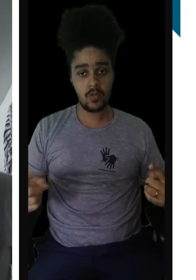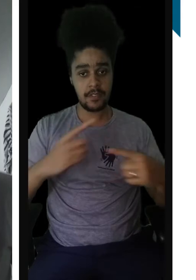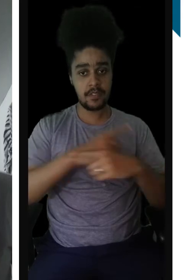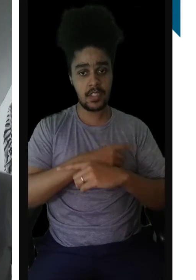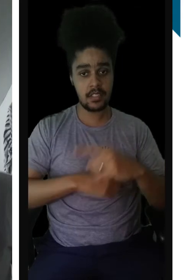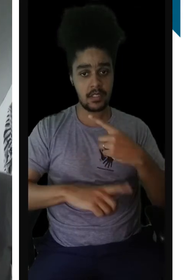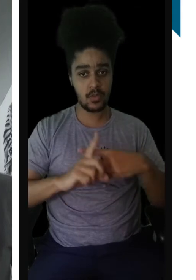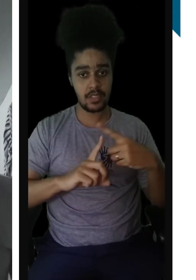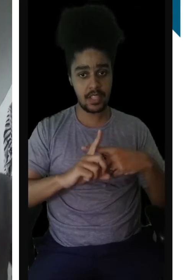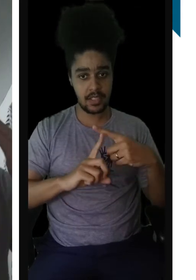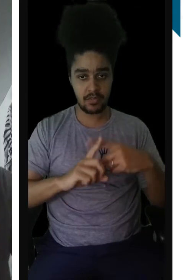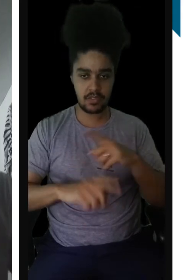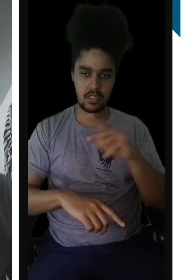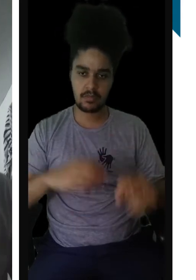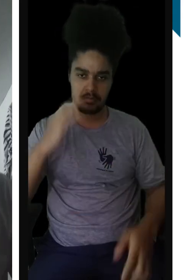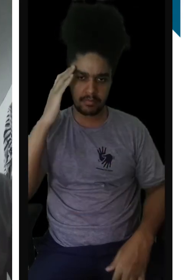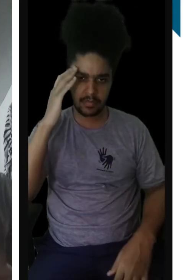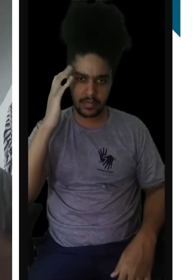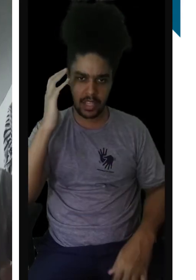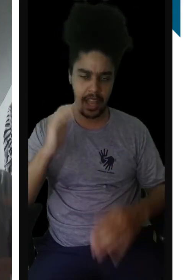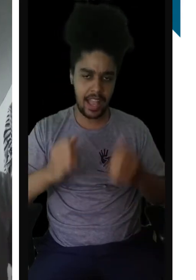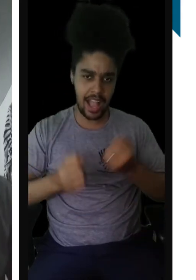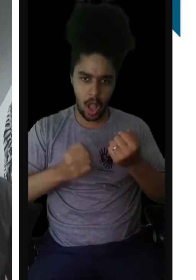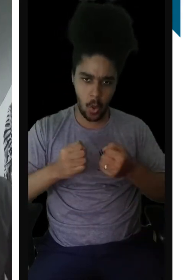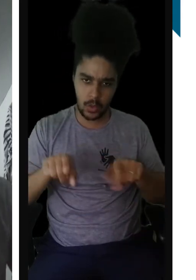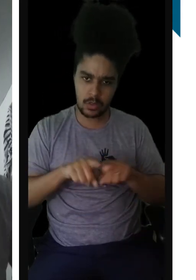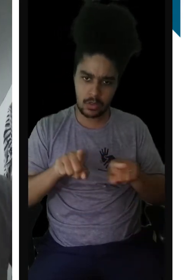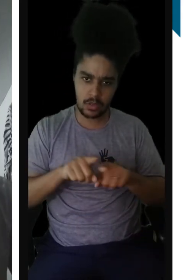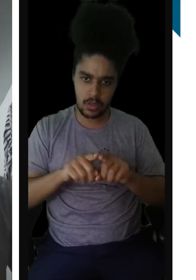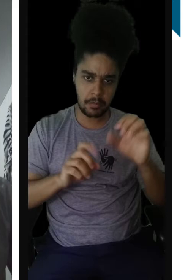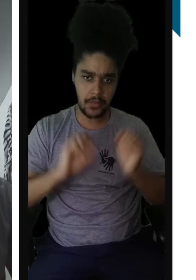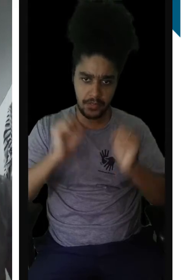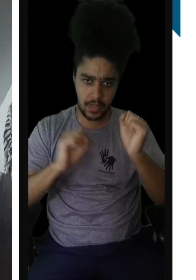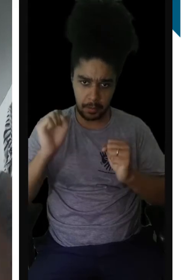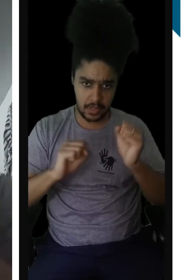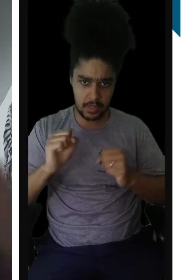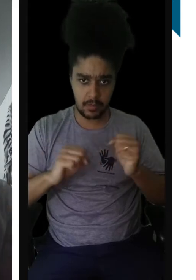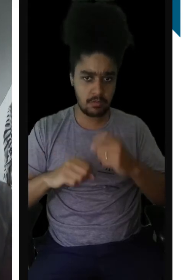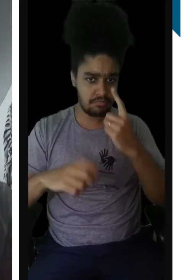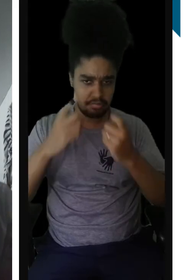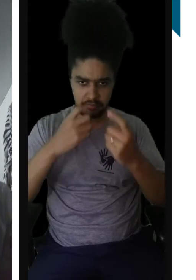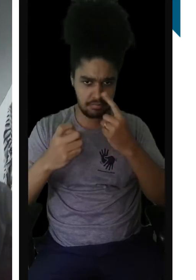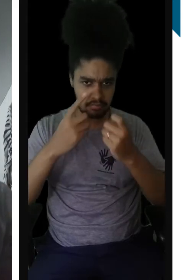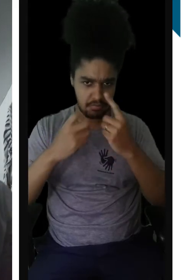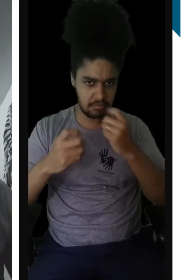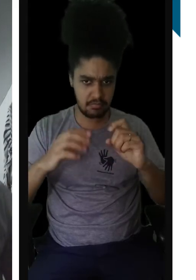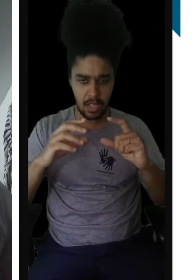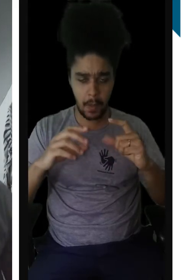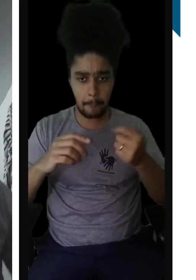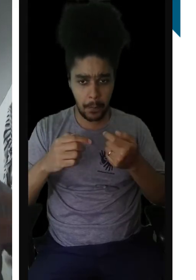térmica. É só você pensar o seguinte, os carros, as fábricas poluem a baixa atmosfera,